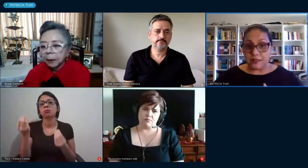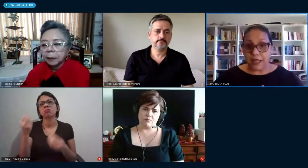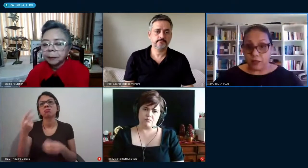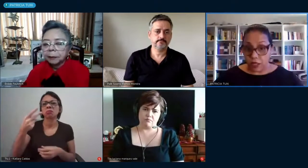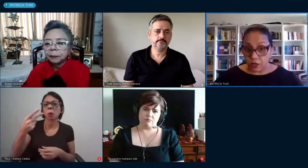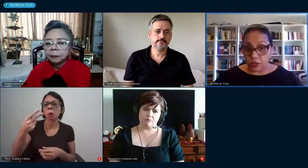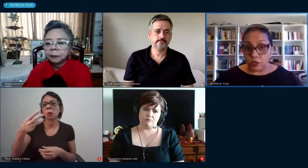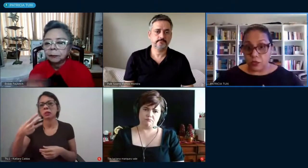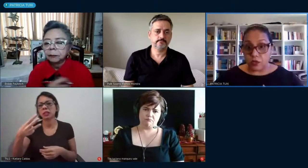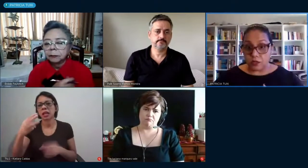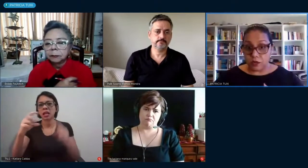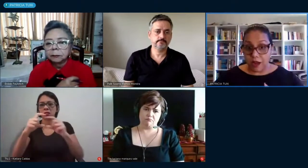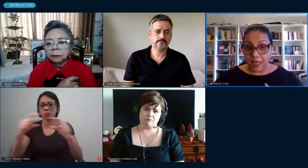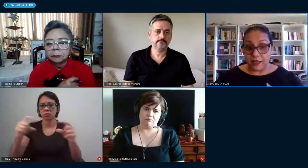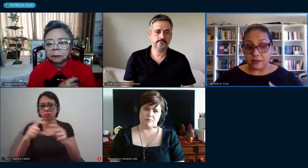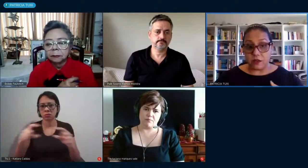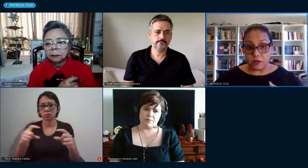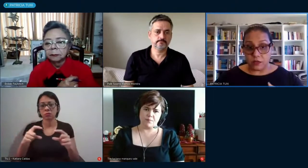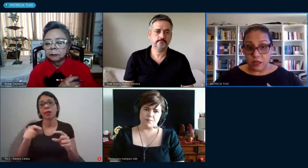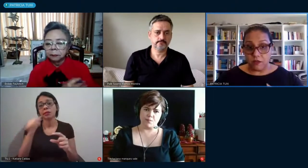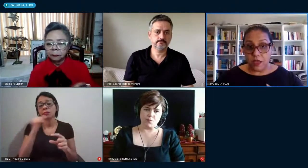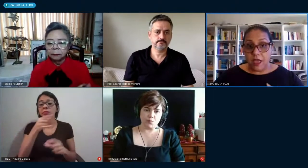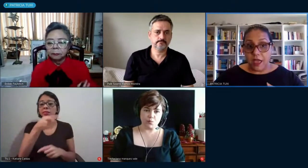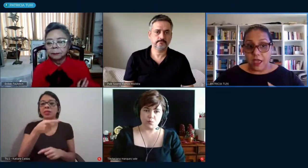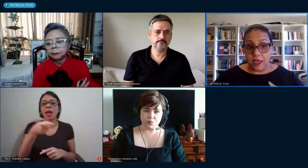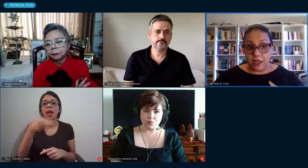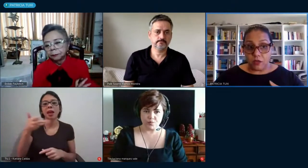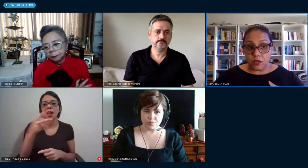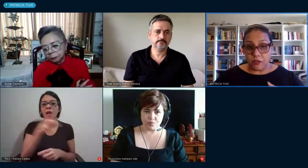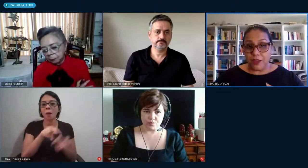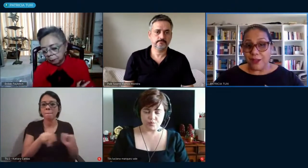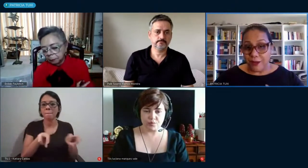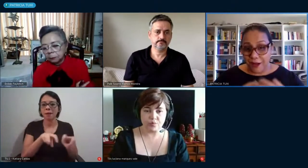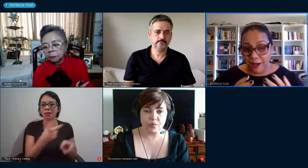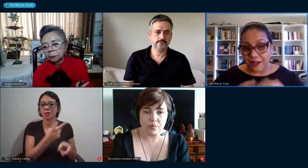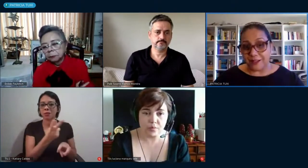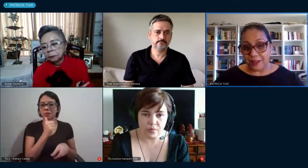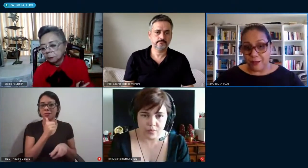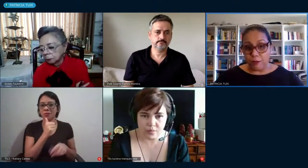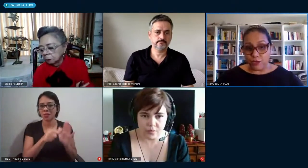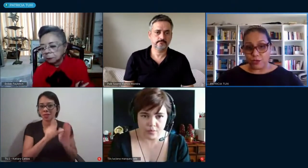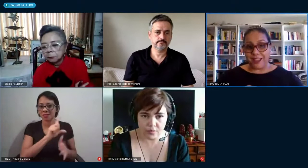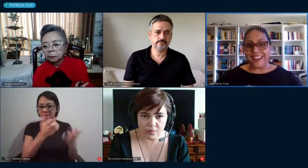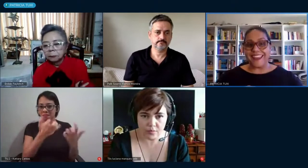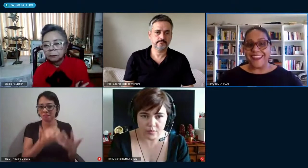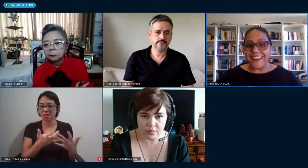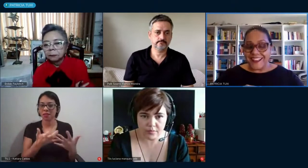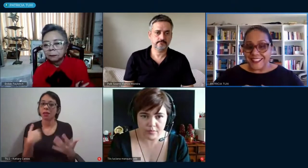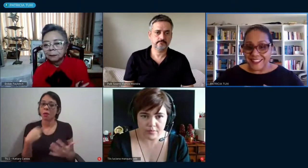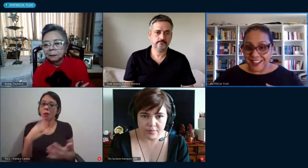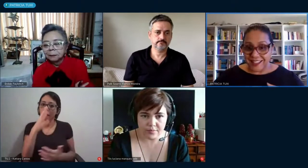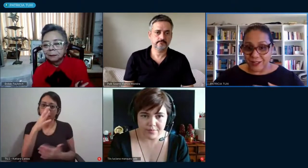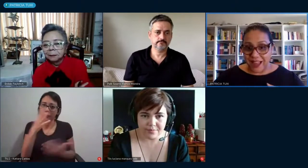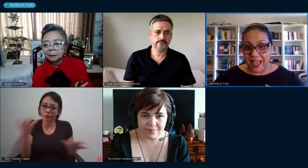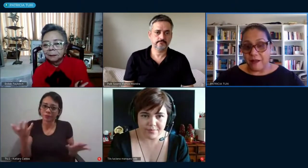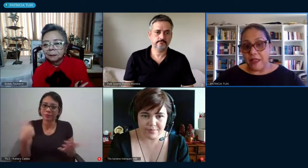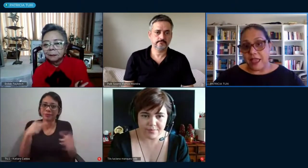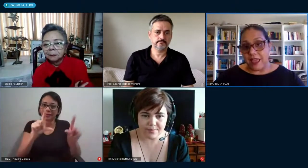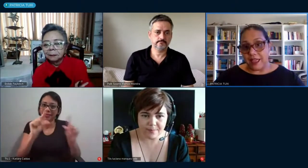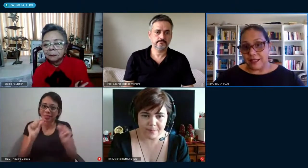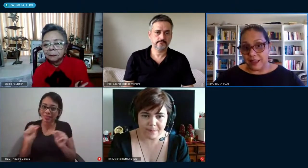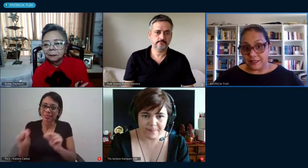ou três, né, durante o discurso das colegas. Inclusive, eu tive assim, o abuso, né, de